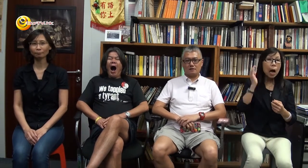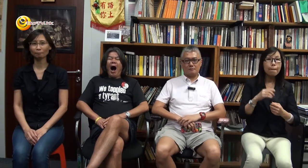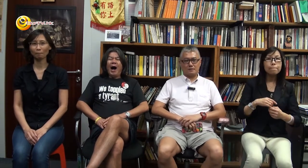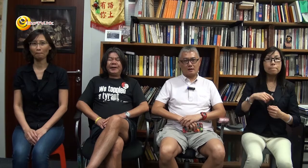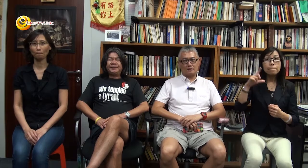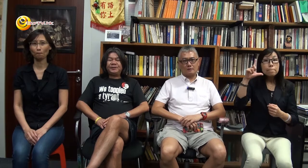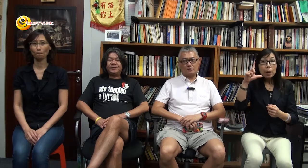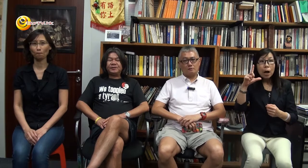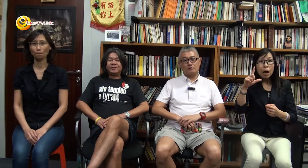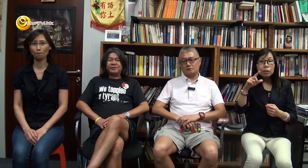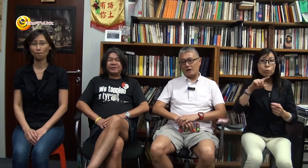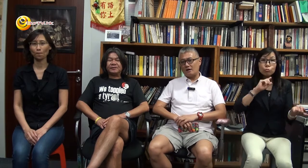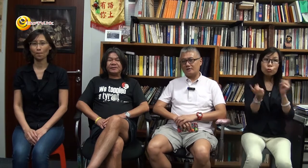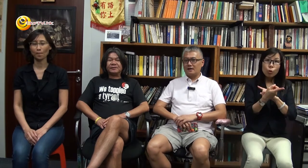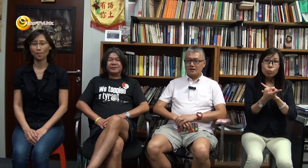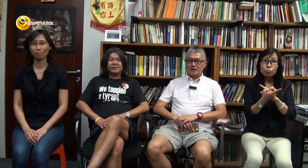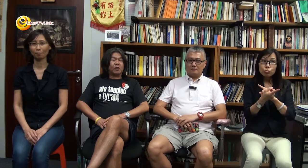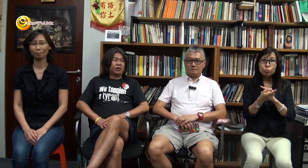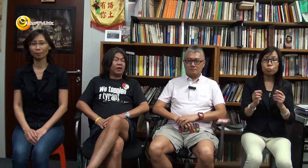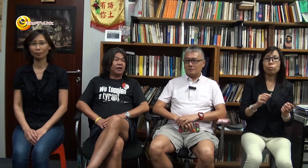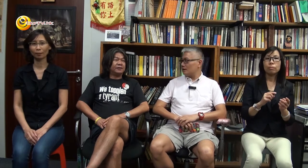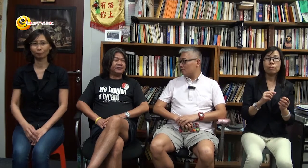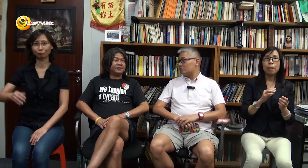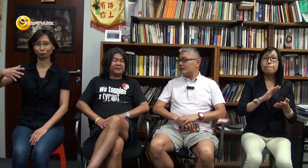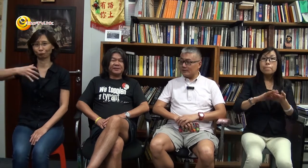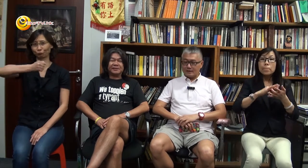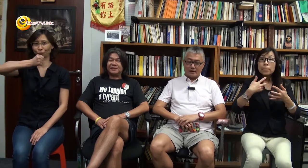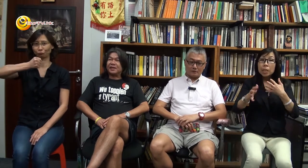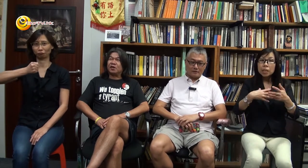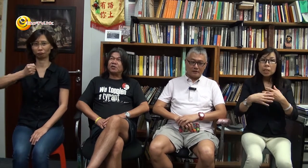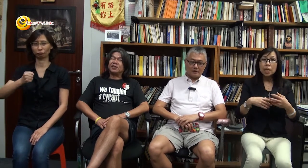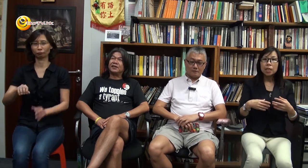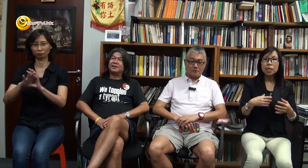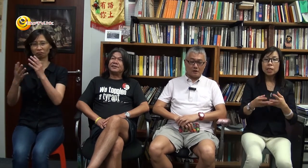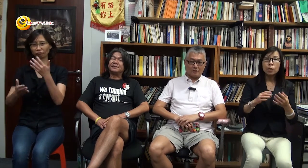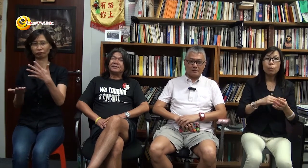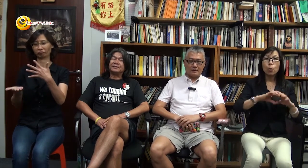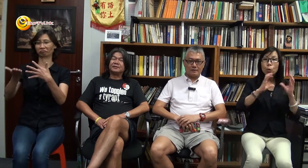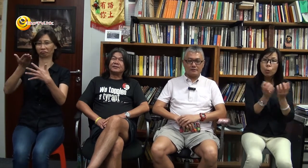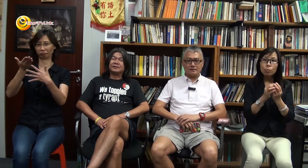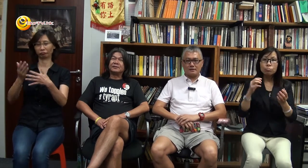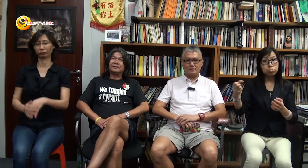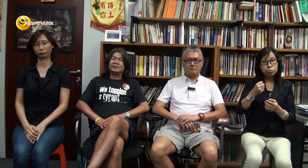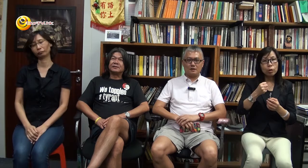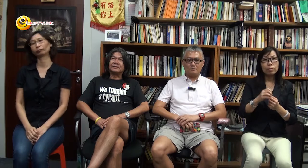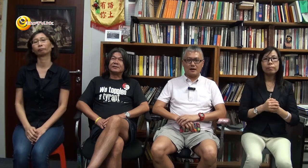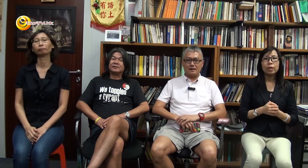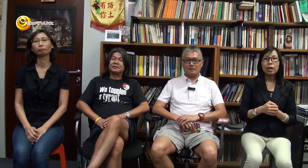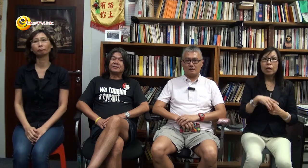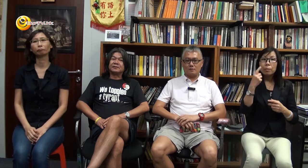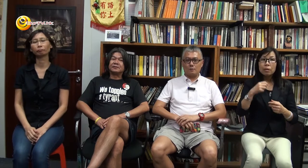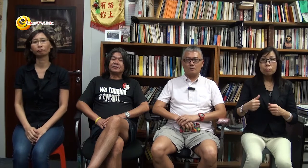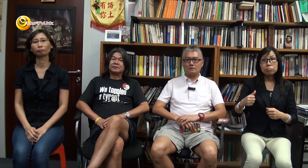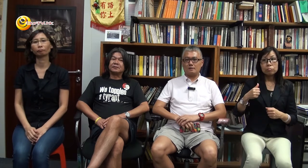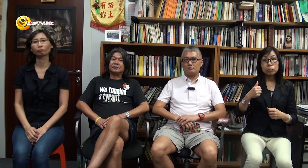做了这个民政事务局副局长。局长添啦，已经是局长啦，新局长。咁啊，曾德成咧就唔知点解